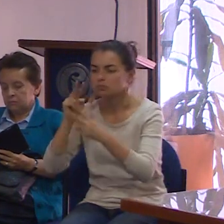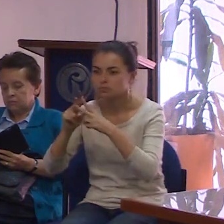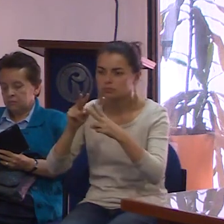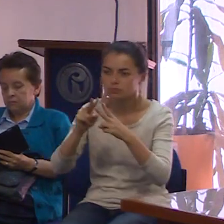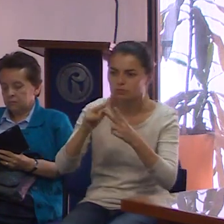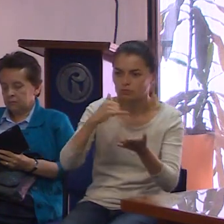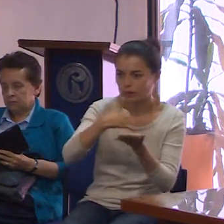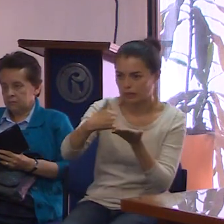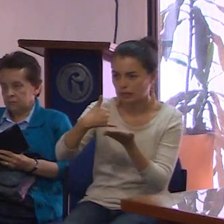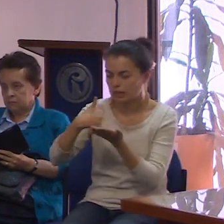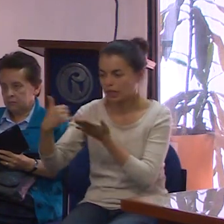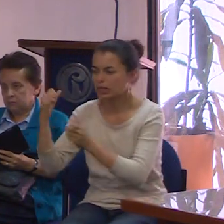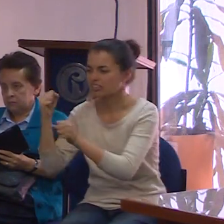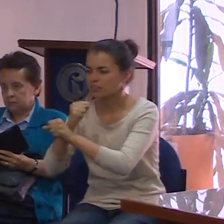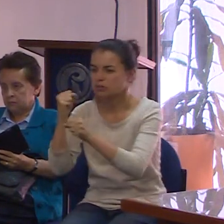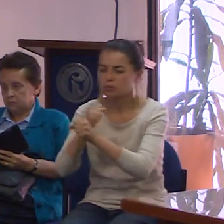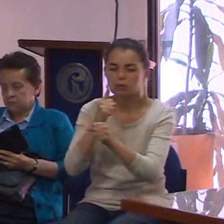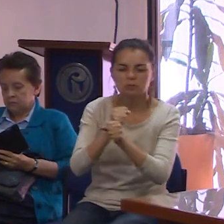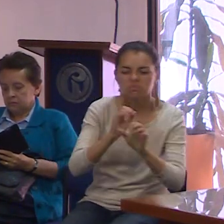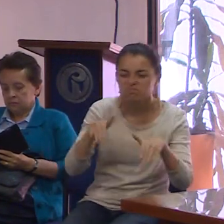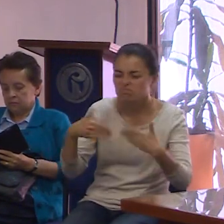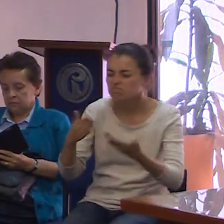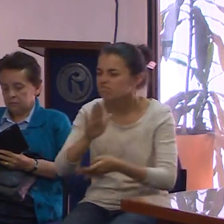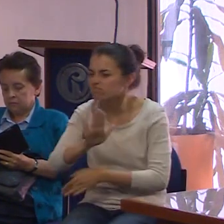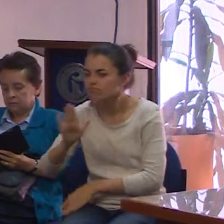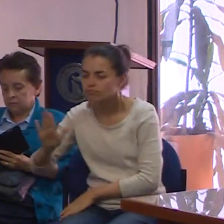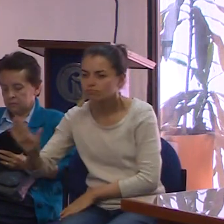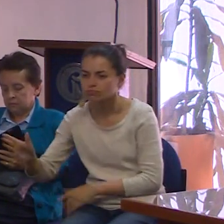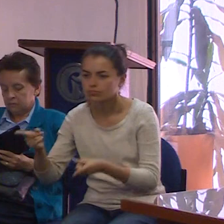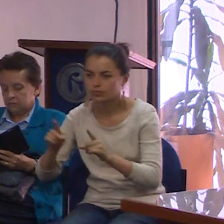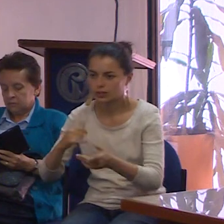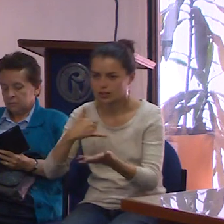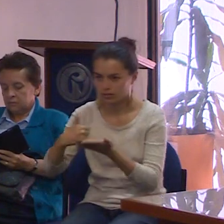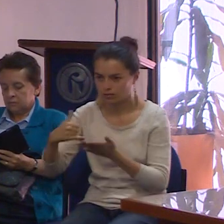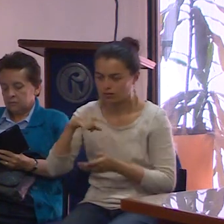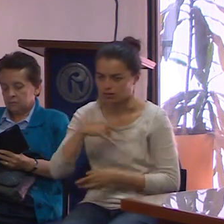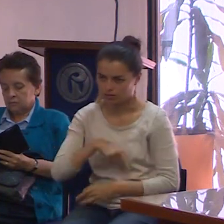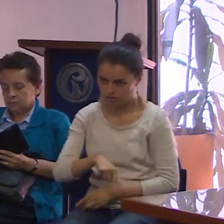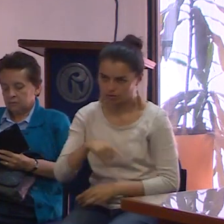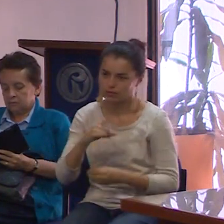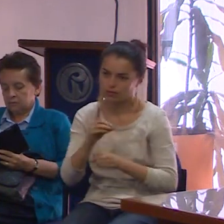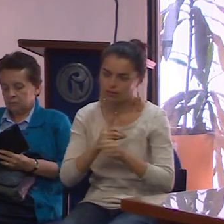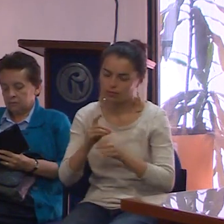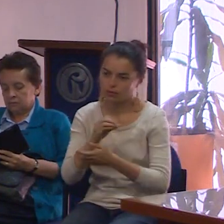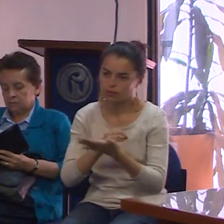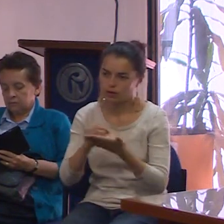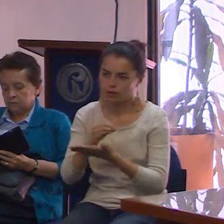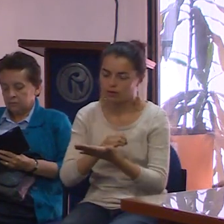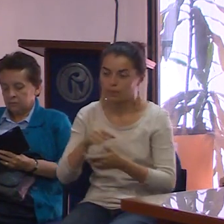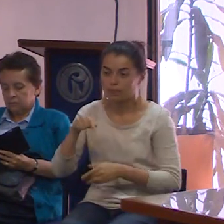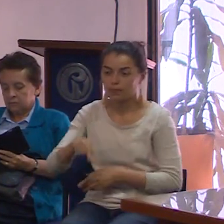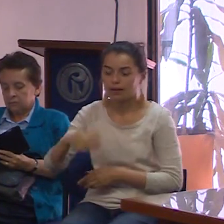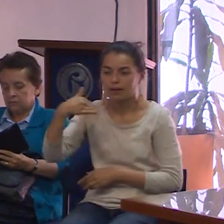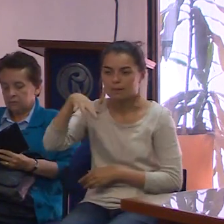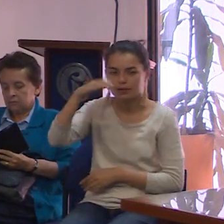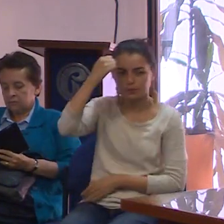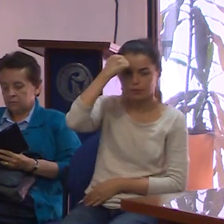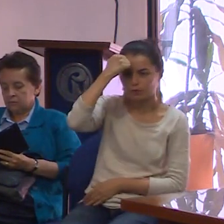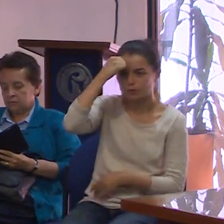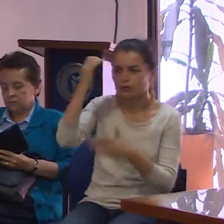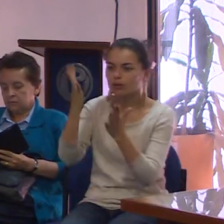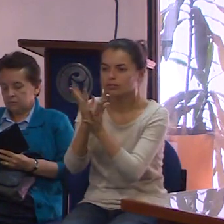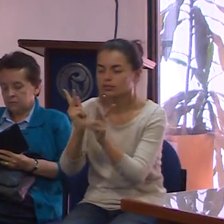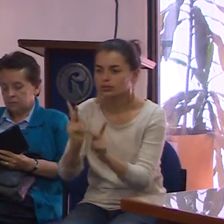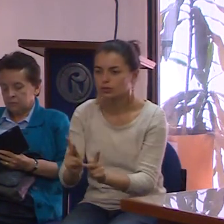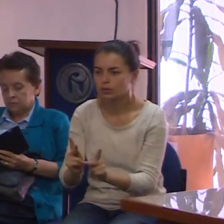líneas de investigación del Departamento de Biología de la Universidad Pedagógica Nacional. En este se pretende que maestros y estudiantes que representen cada